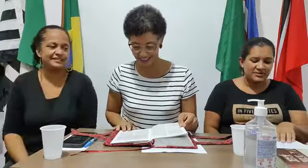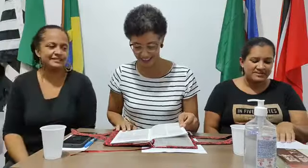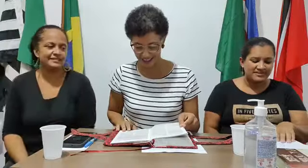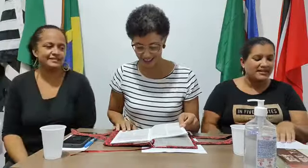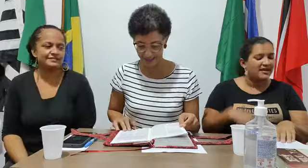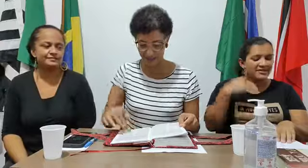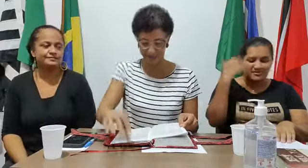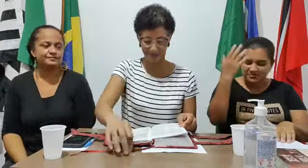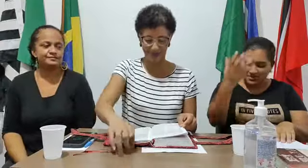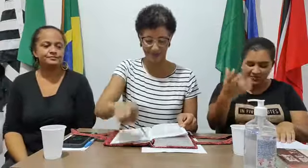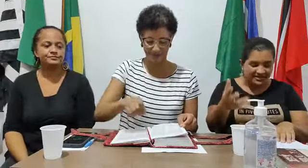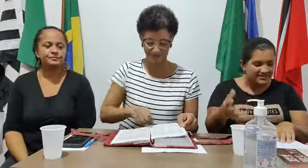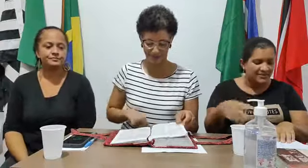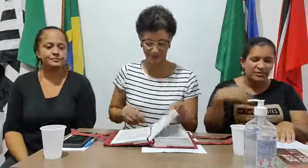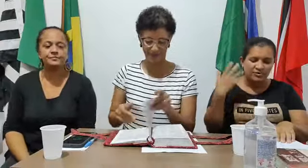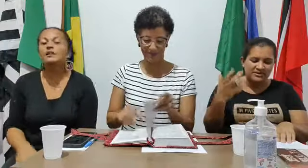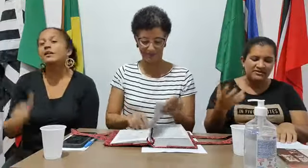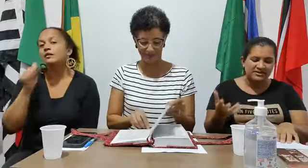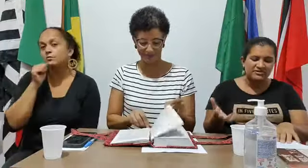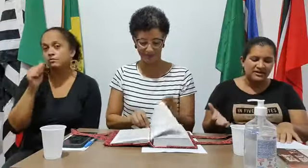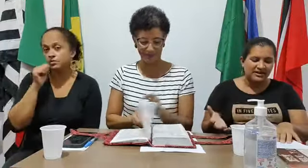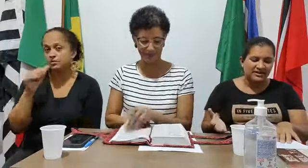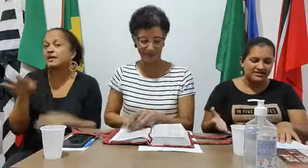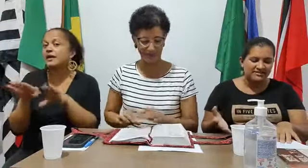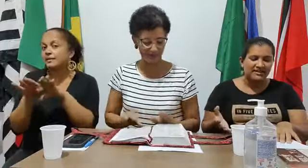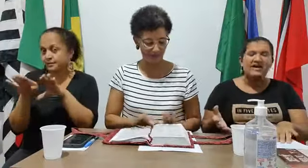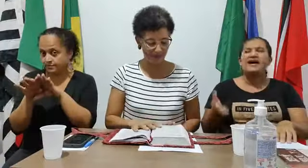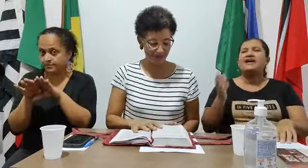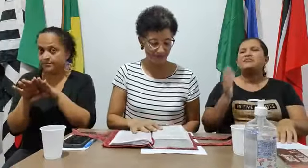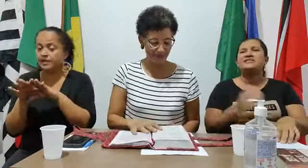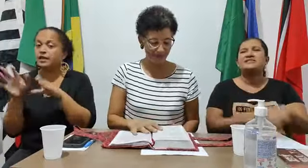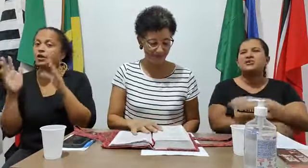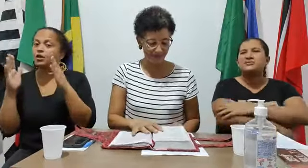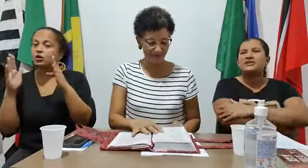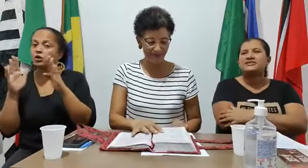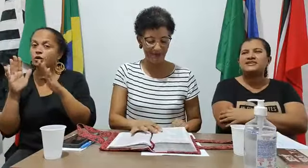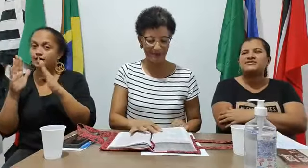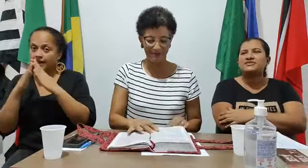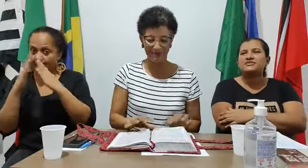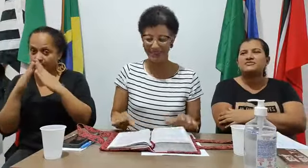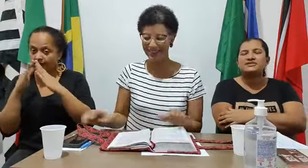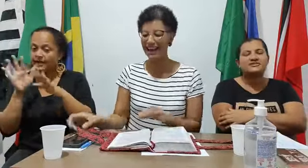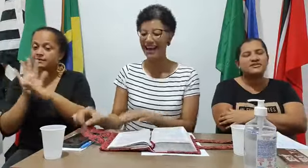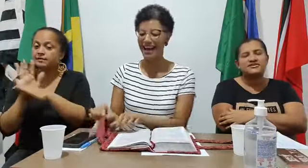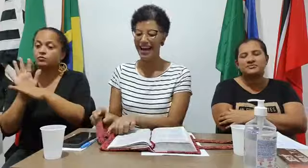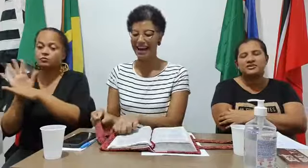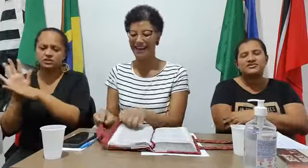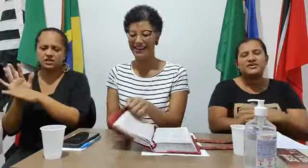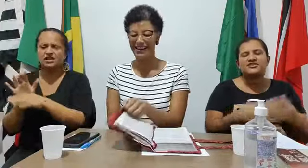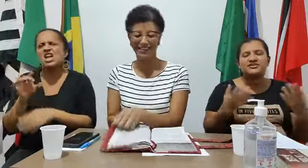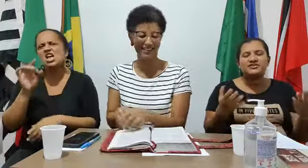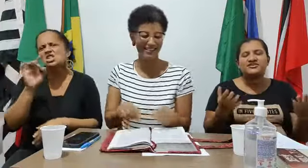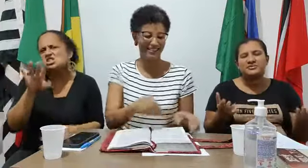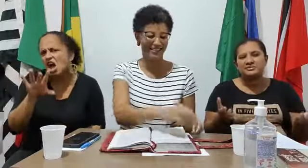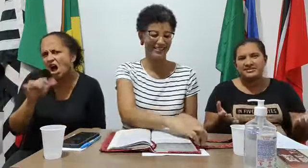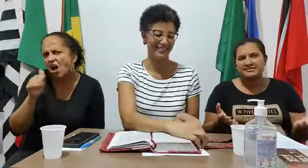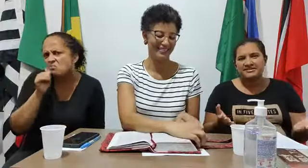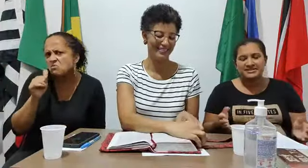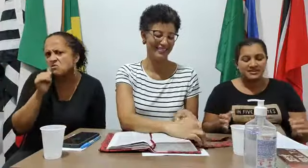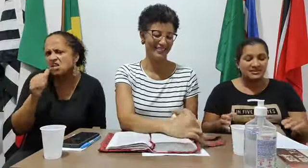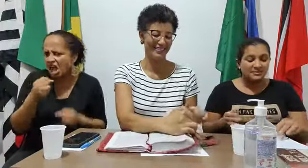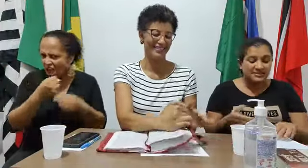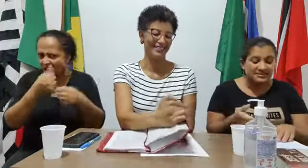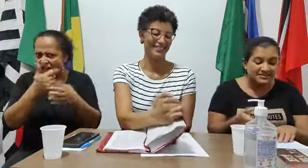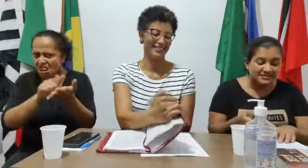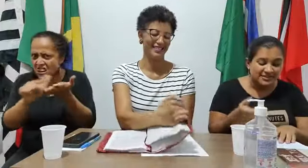eu ver mais aqui. A mulher sábia cuida bem da sua casa. Mas é só a mulher que tem que fazer o serviço? Não, irmãos, não é disso que a Bíblia está